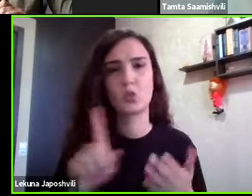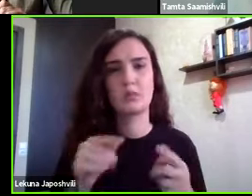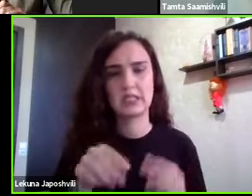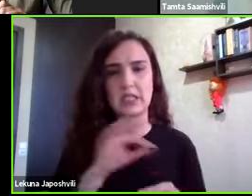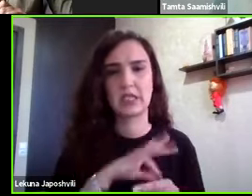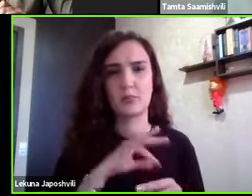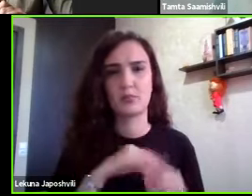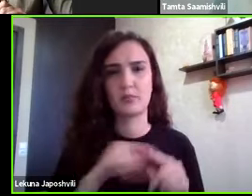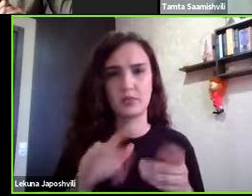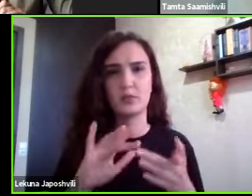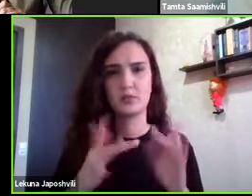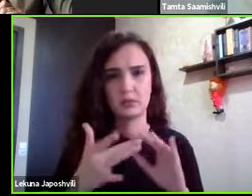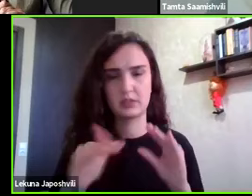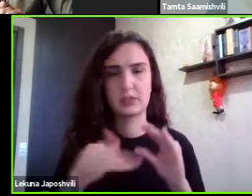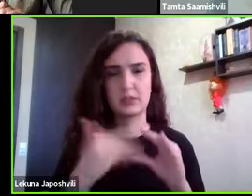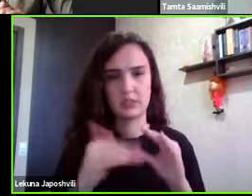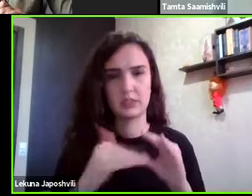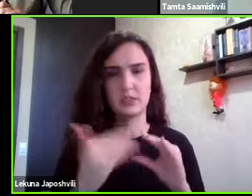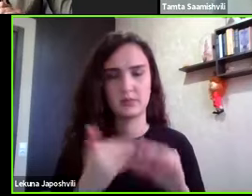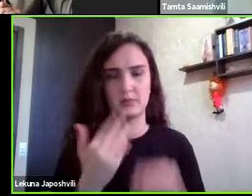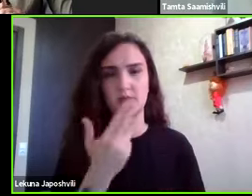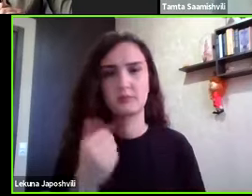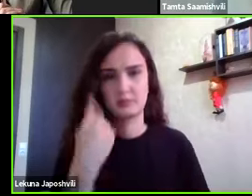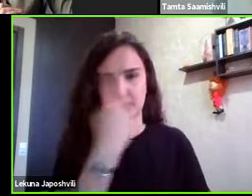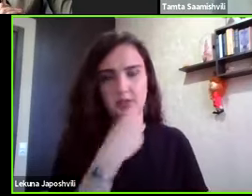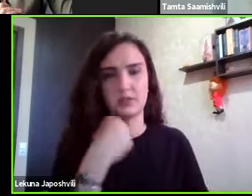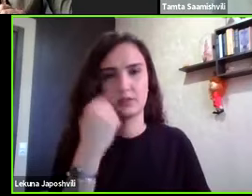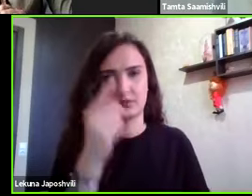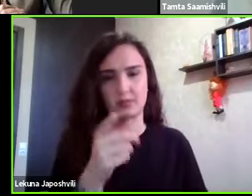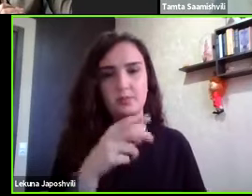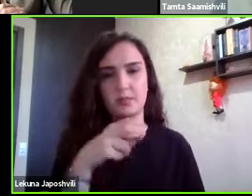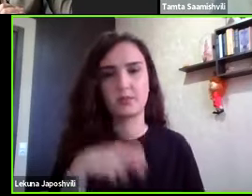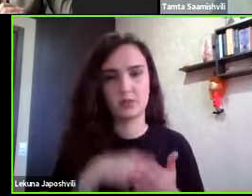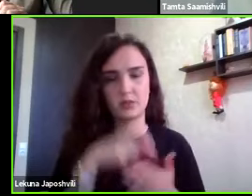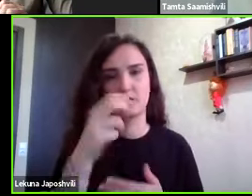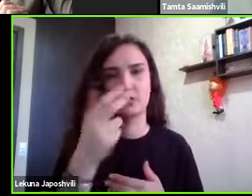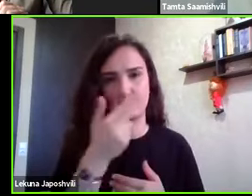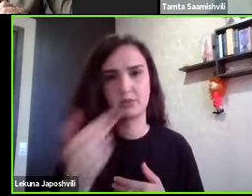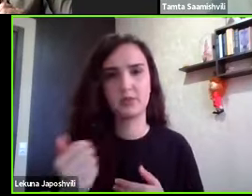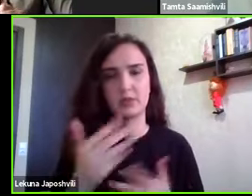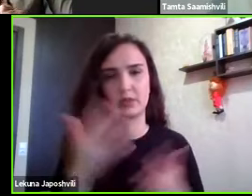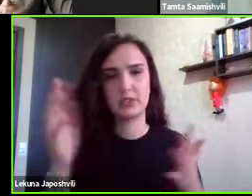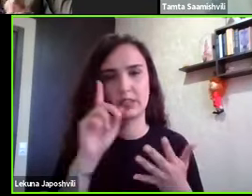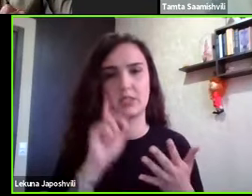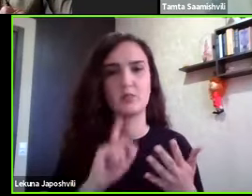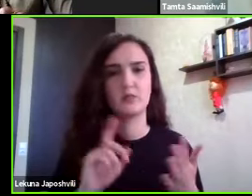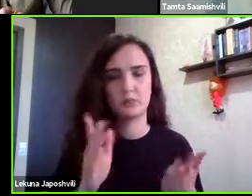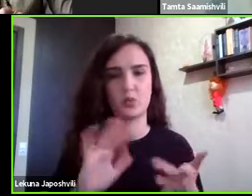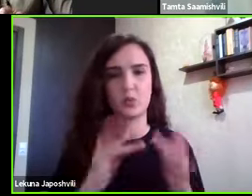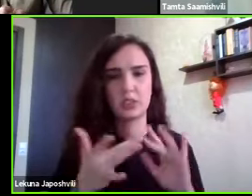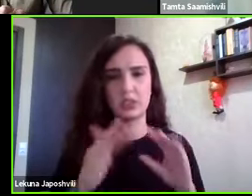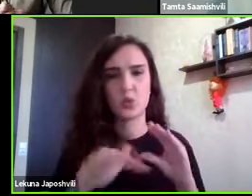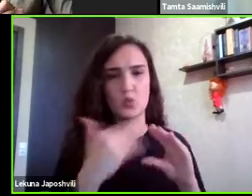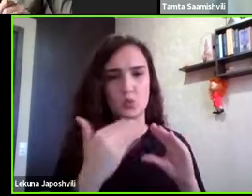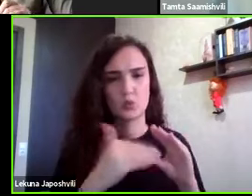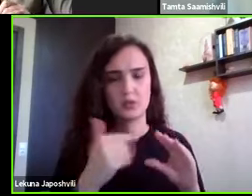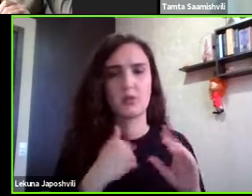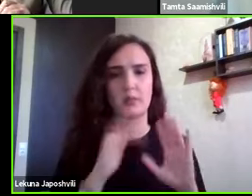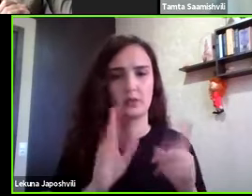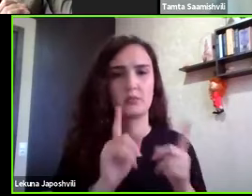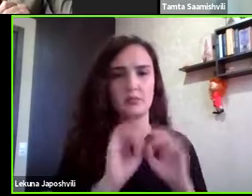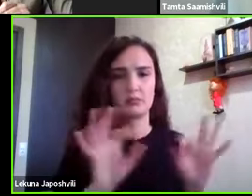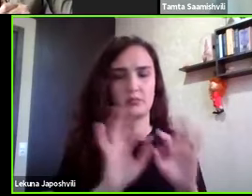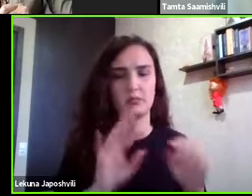ისარგებლოს აი ჩვენი დაგვიკავშირო. დამატებითი მოსახურები და პირადად მოგწეროთ, ხო? კი ბატონო, დიდი სიამოვნებით, ონლაინ კონსულტაციას გაუწევთ